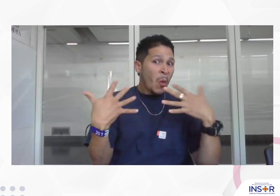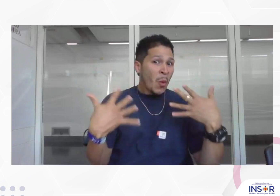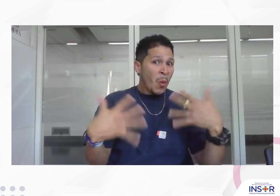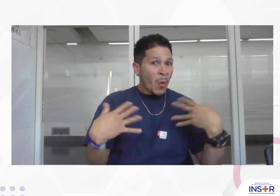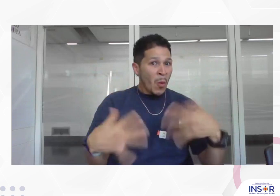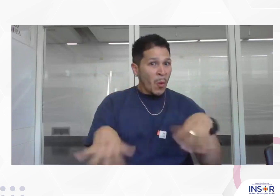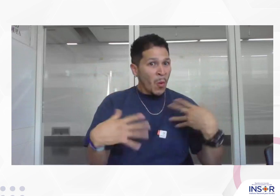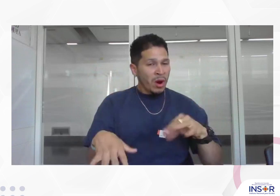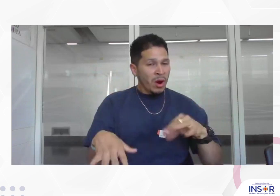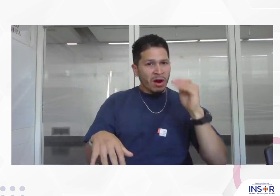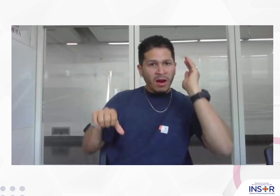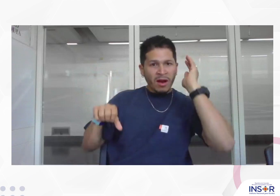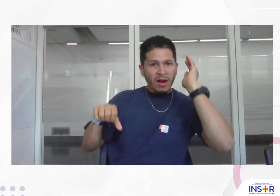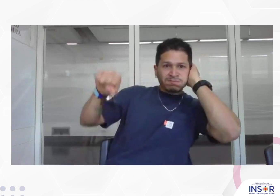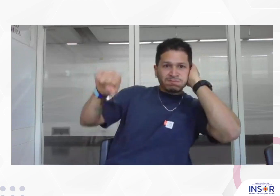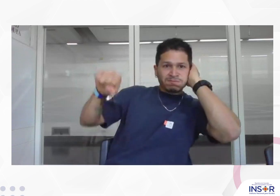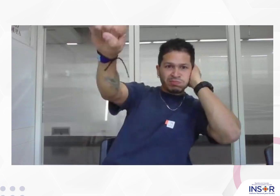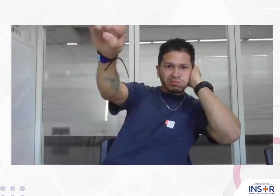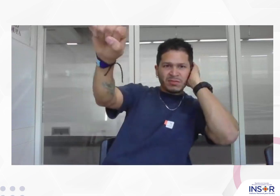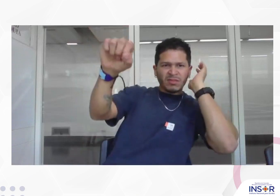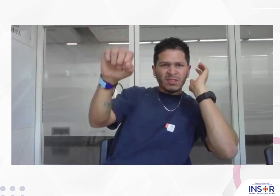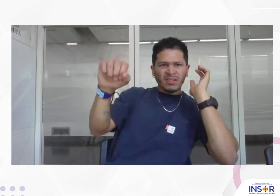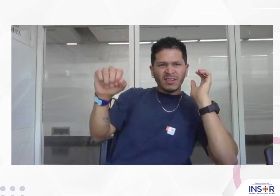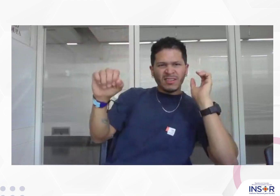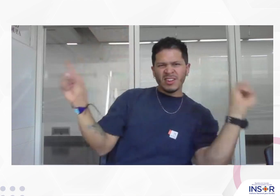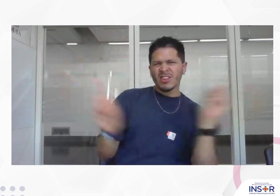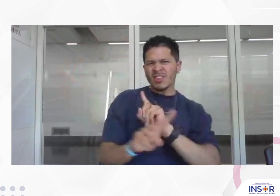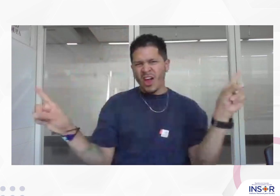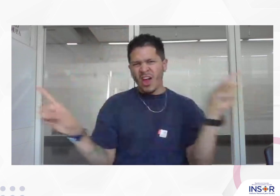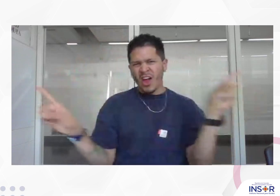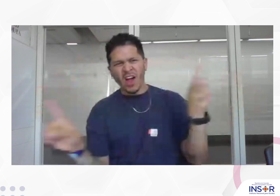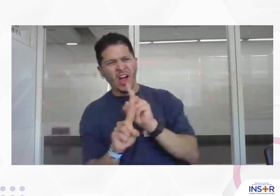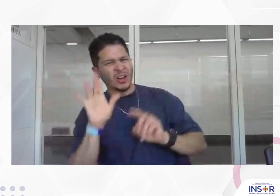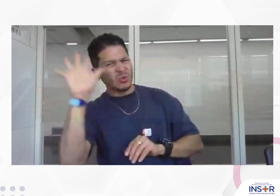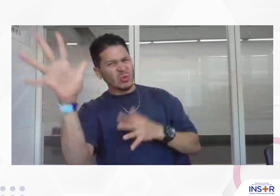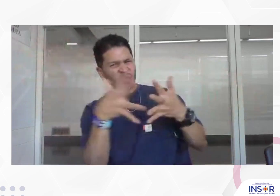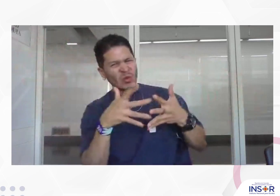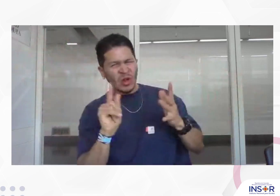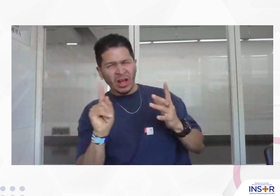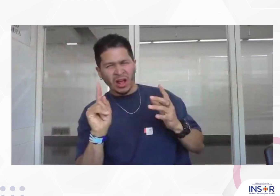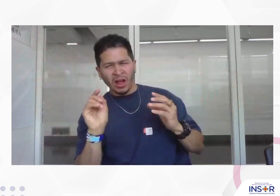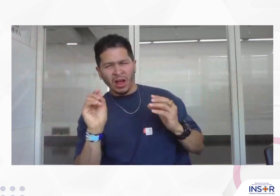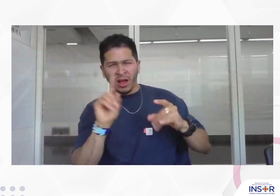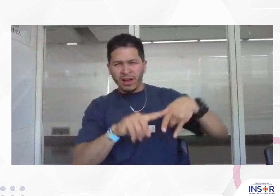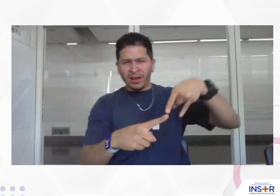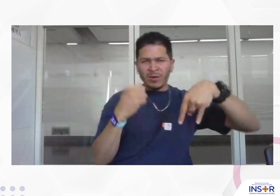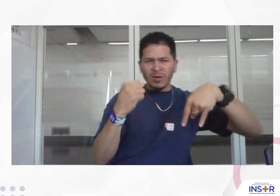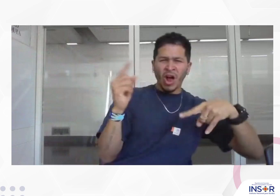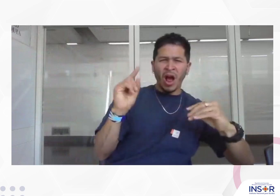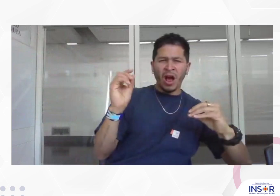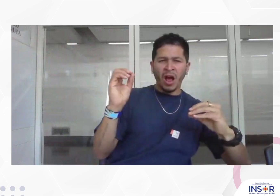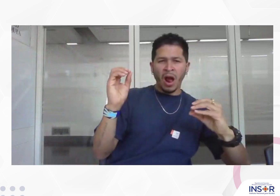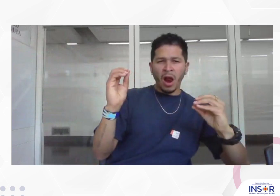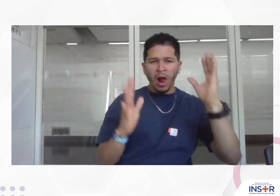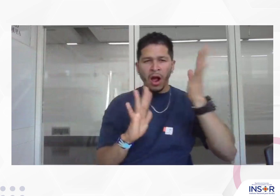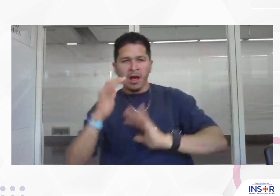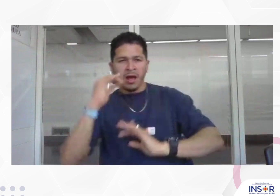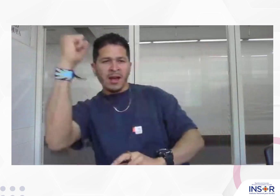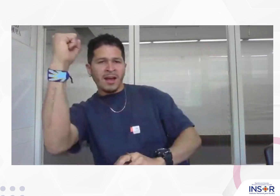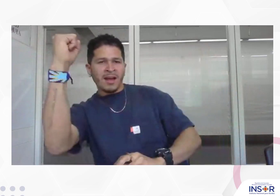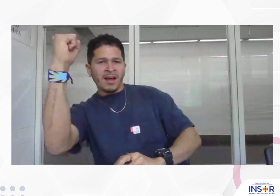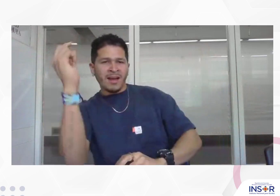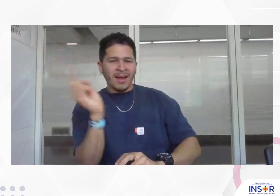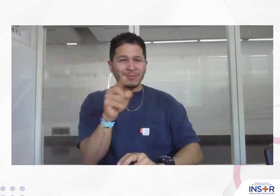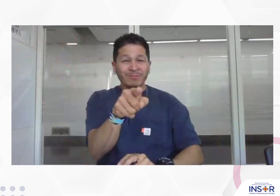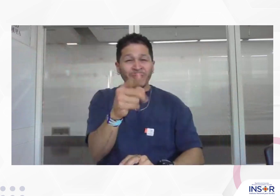para empezar a pensar en ese concepto. Se hablaba de esta seña y entonces algunas personas estaban en